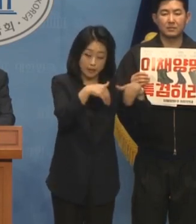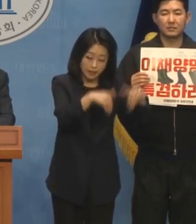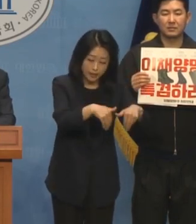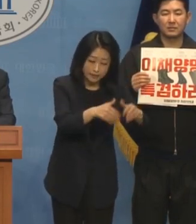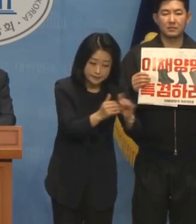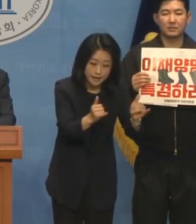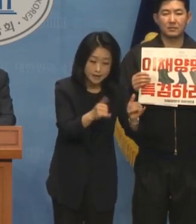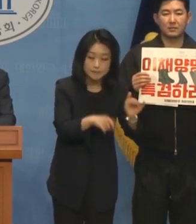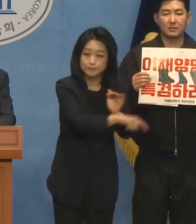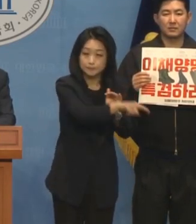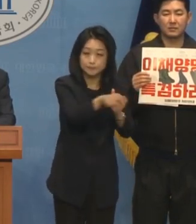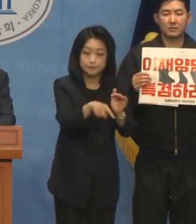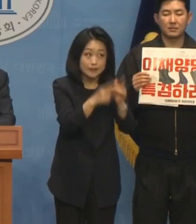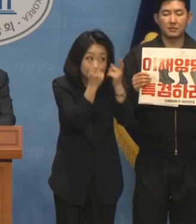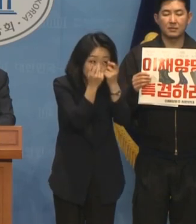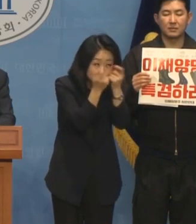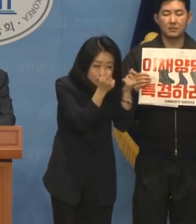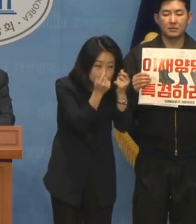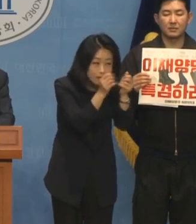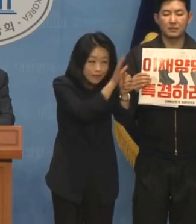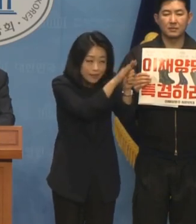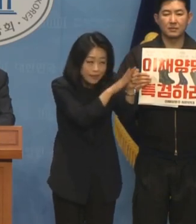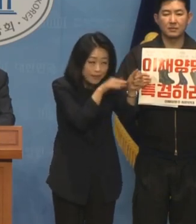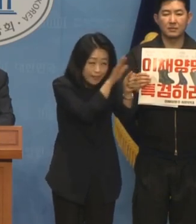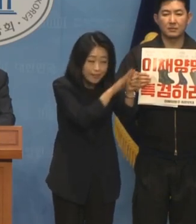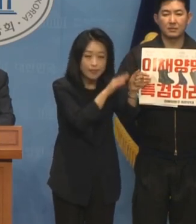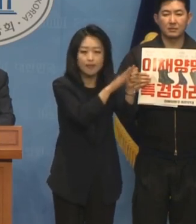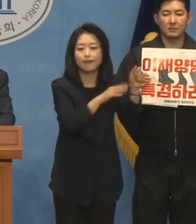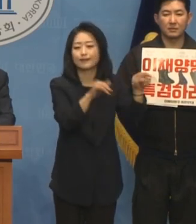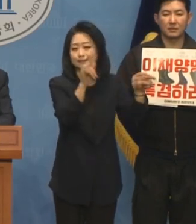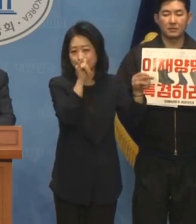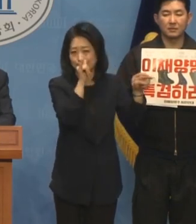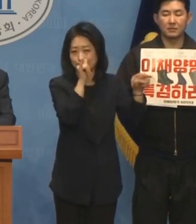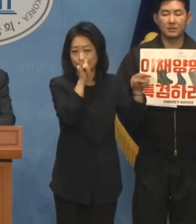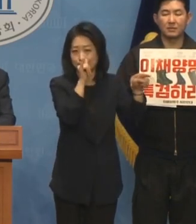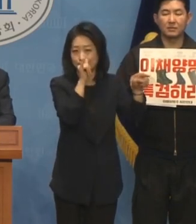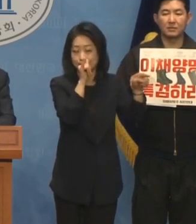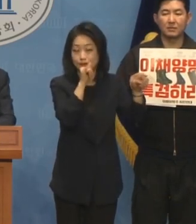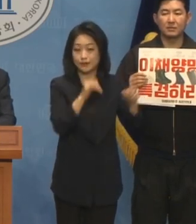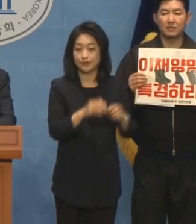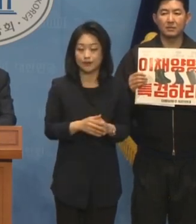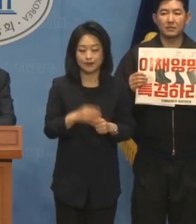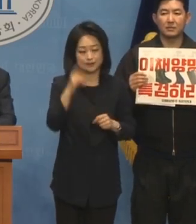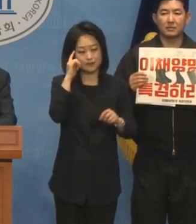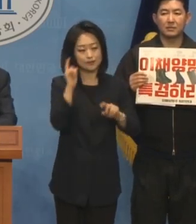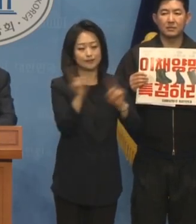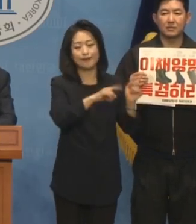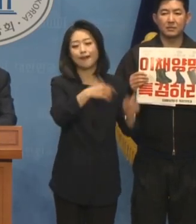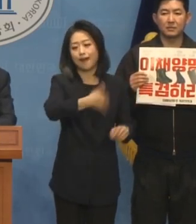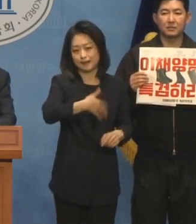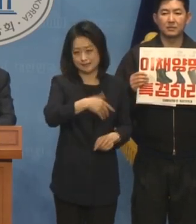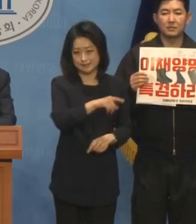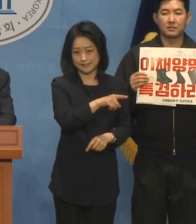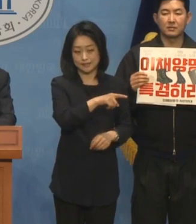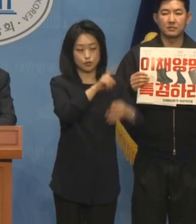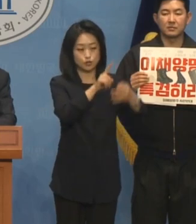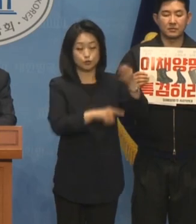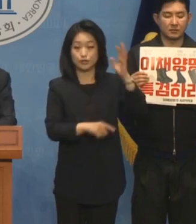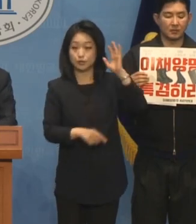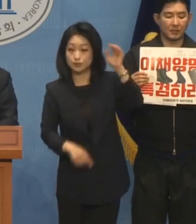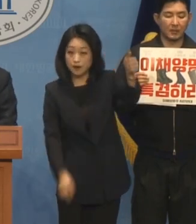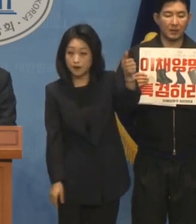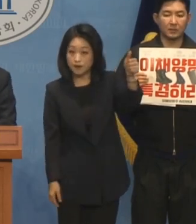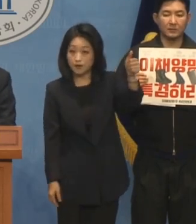여전히 권력에 아부하기 급급합니다 아직도 정신을 못 차리고 있습니다 윤성열